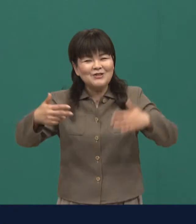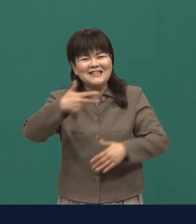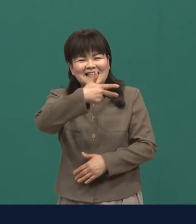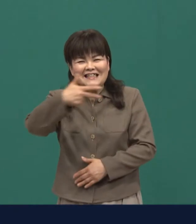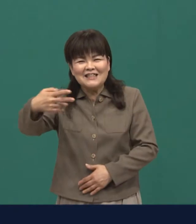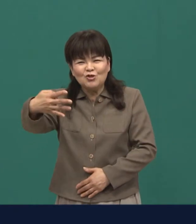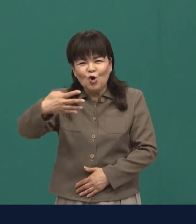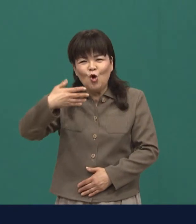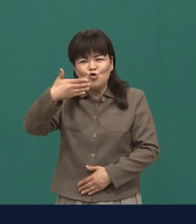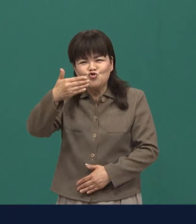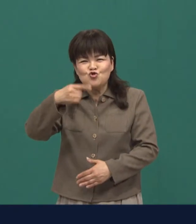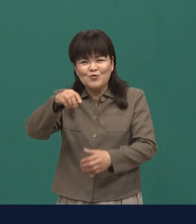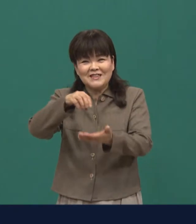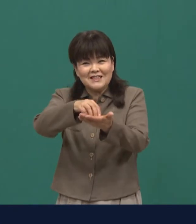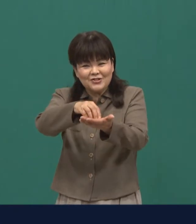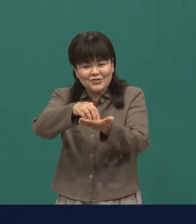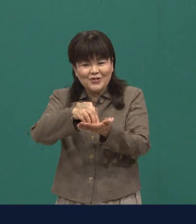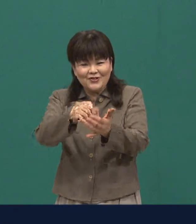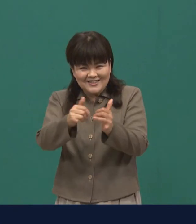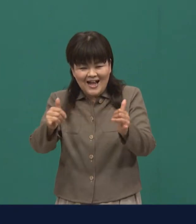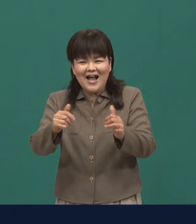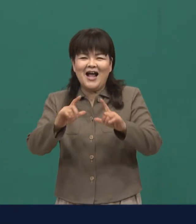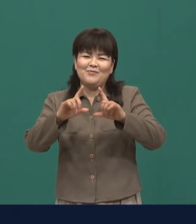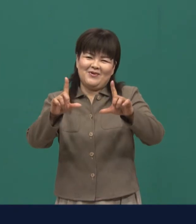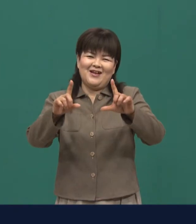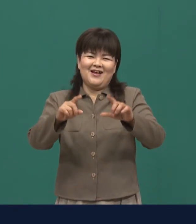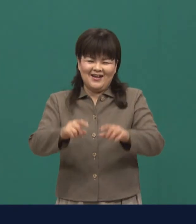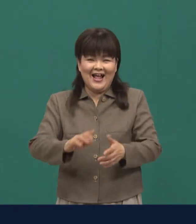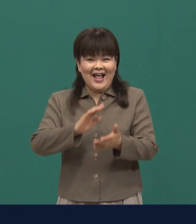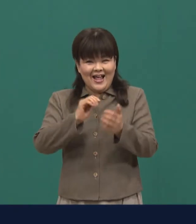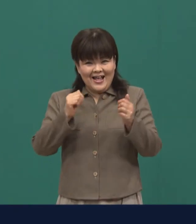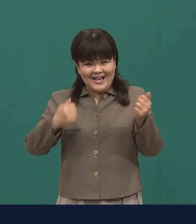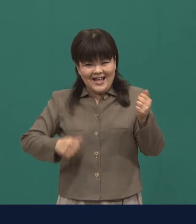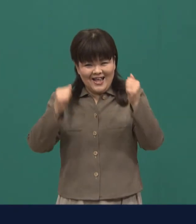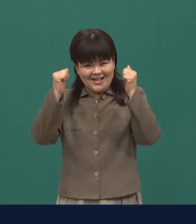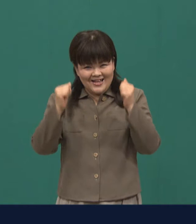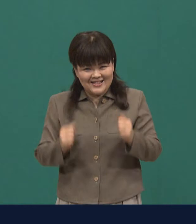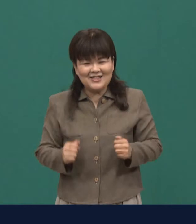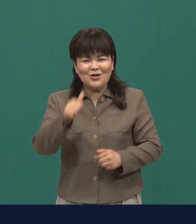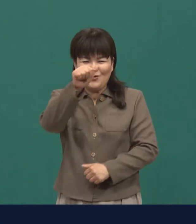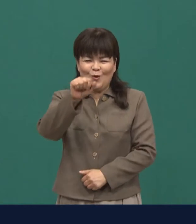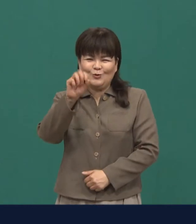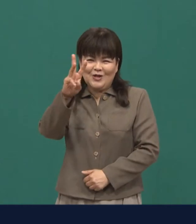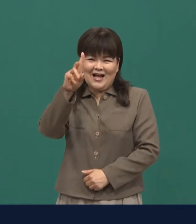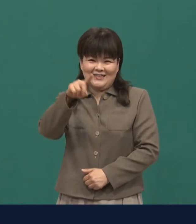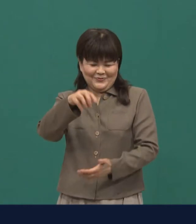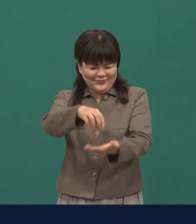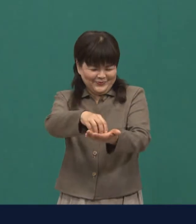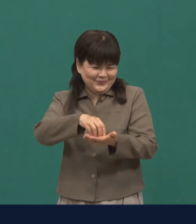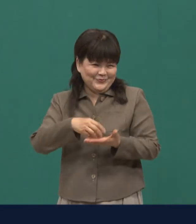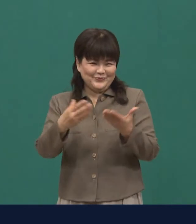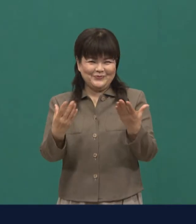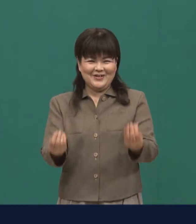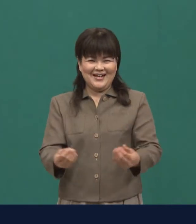今年春の叙勲受章者が発表され、県内に住む53人が受章しました